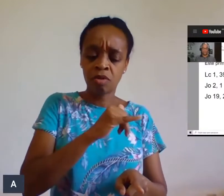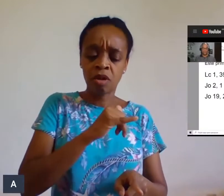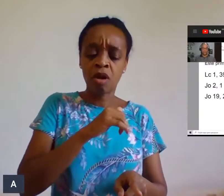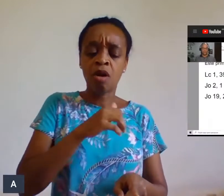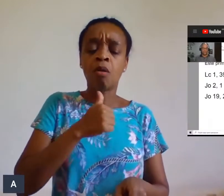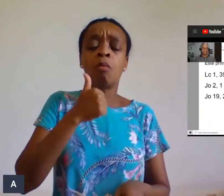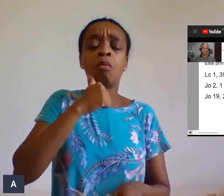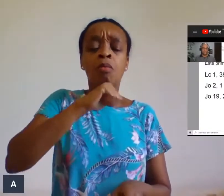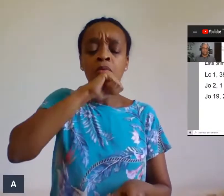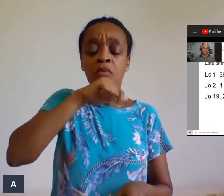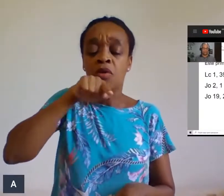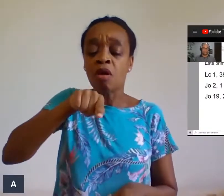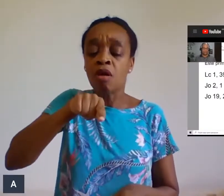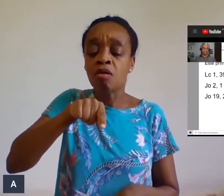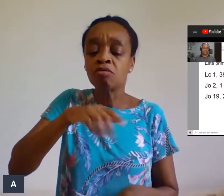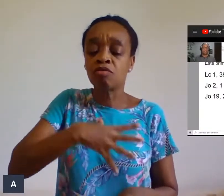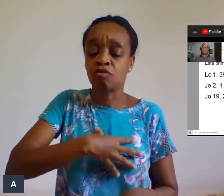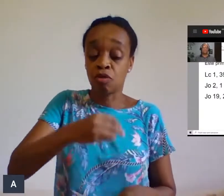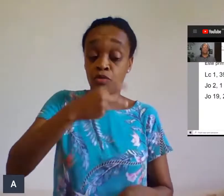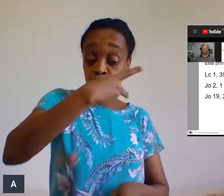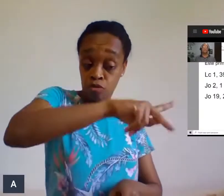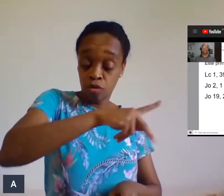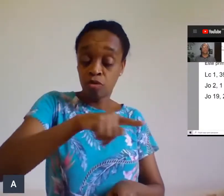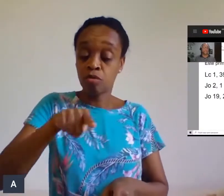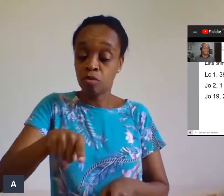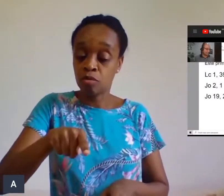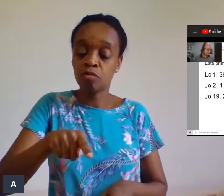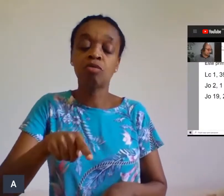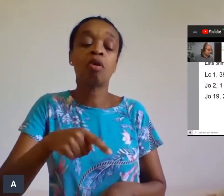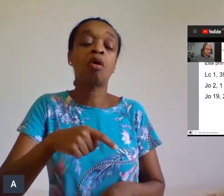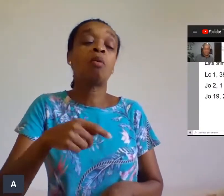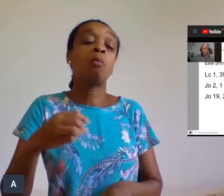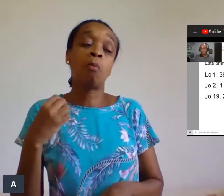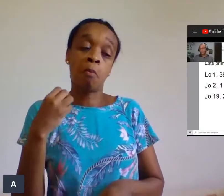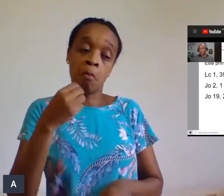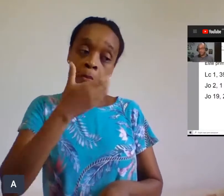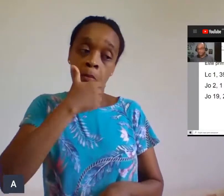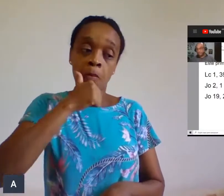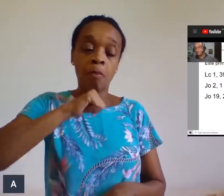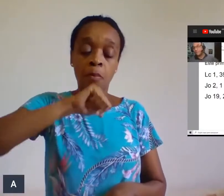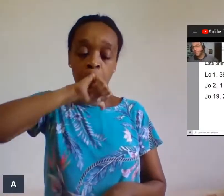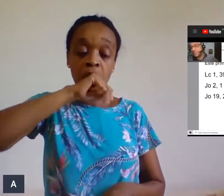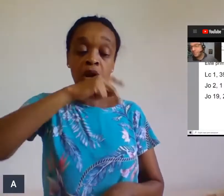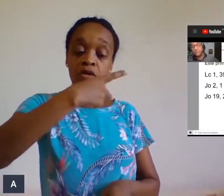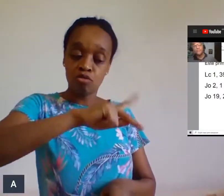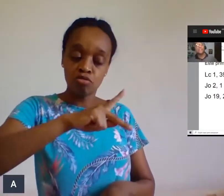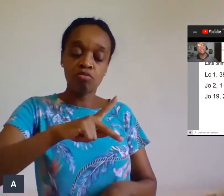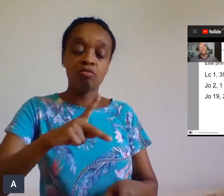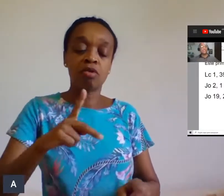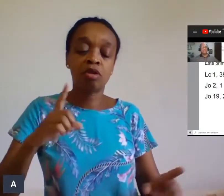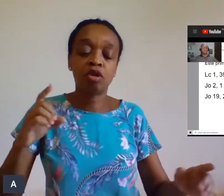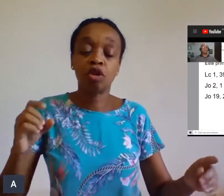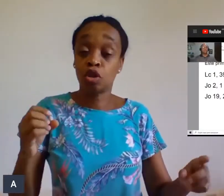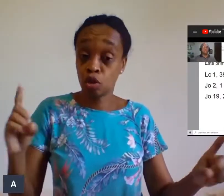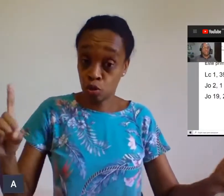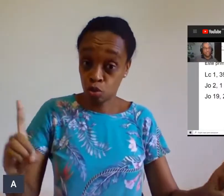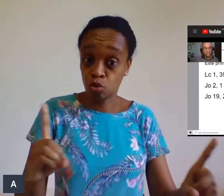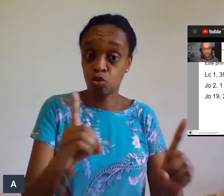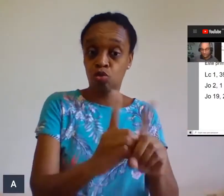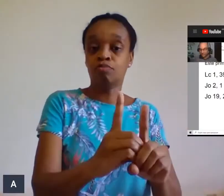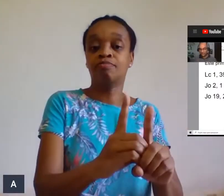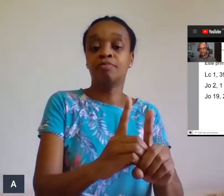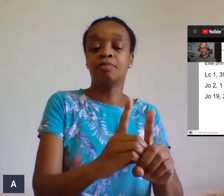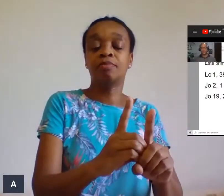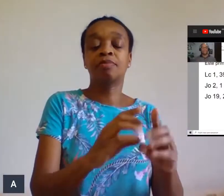mãe. E a partir dessa hora o discípulo a recebeu em sua casa. Muito bem. Temos aí 3